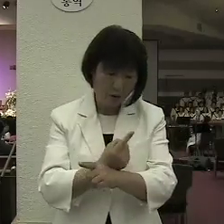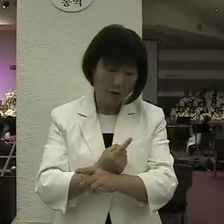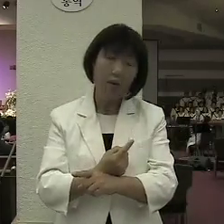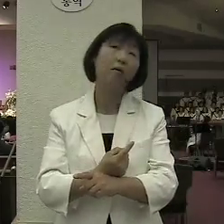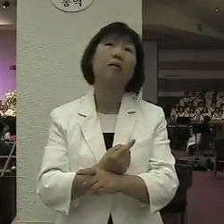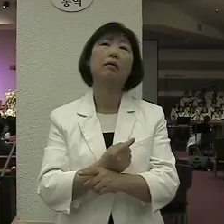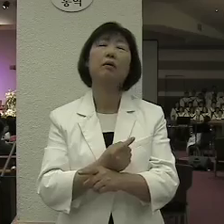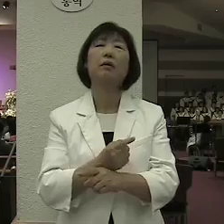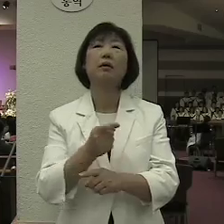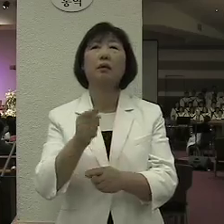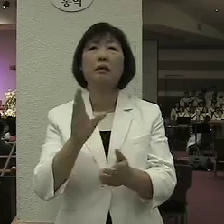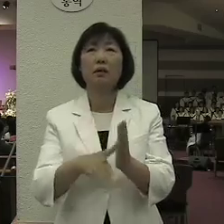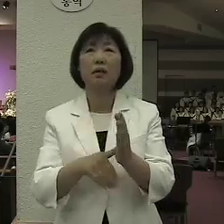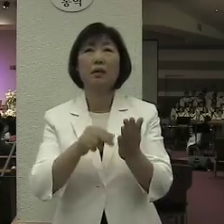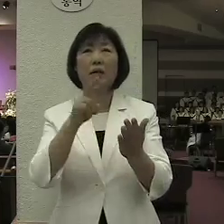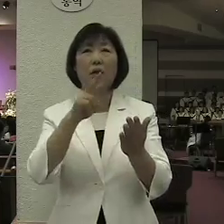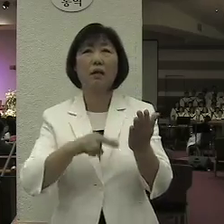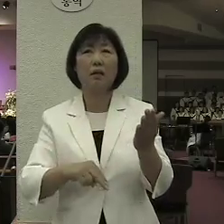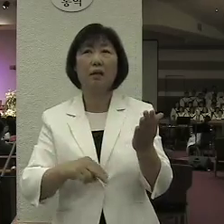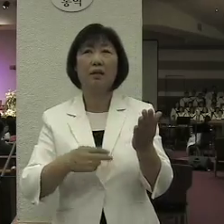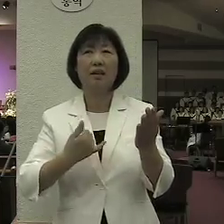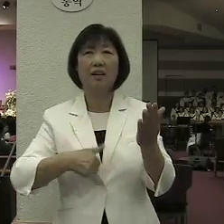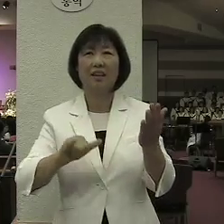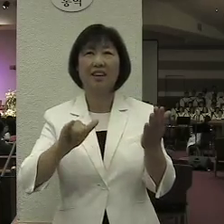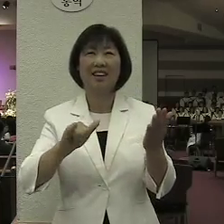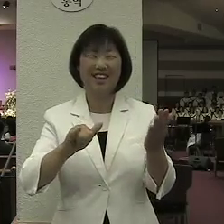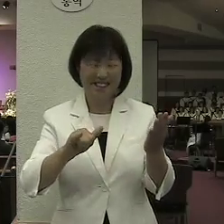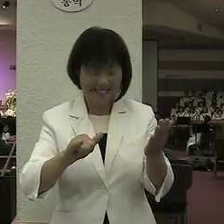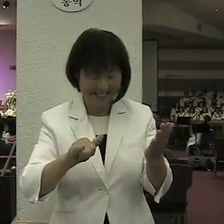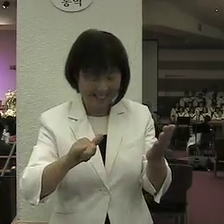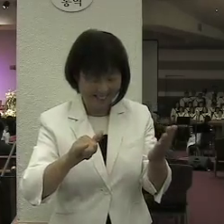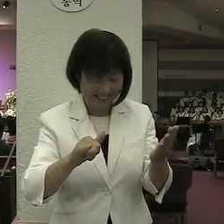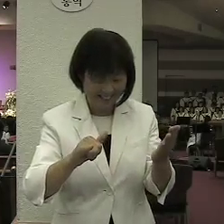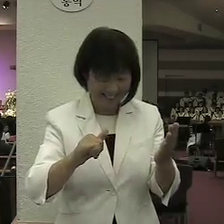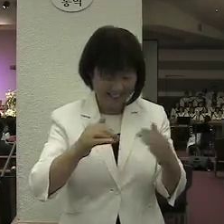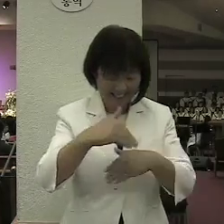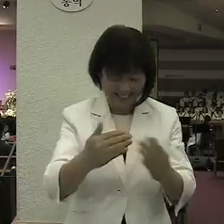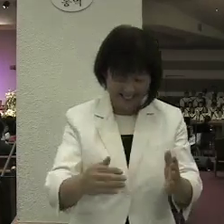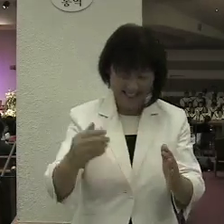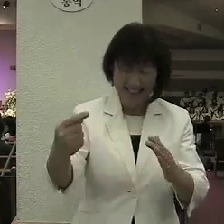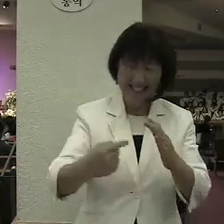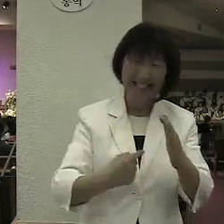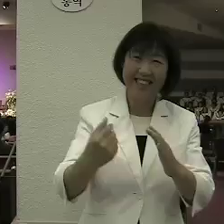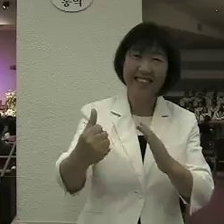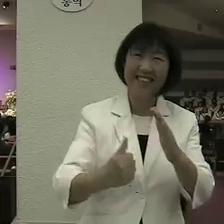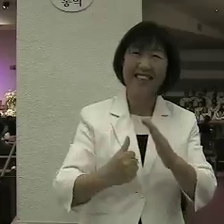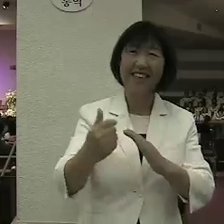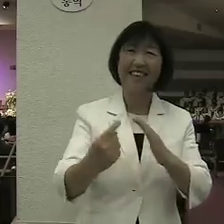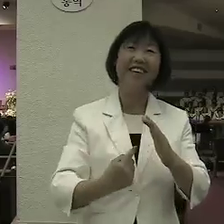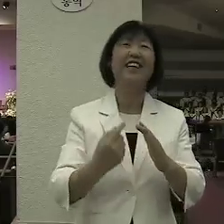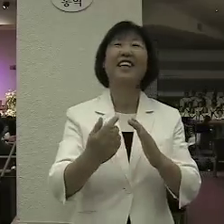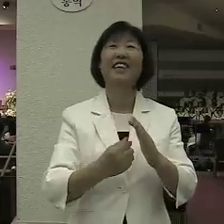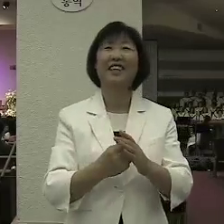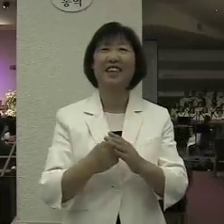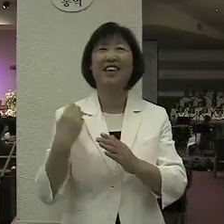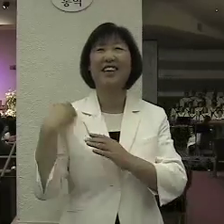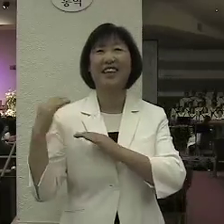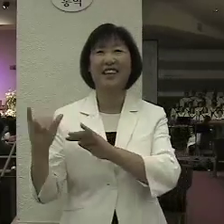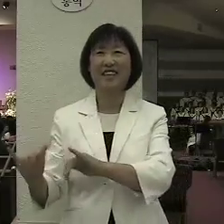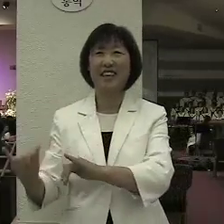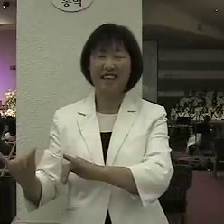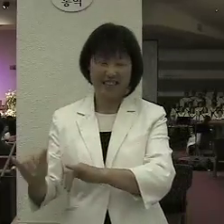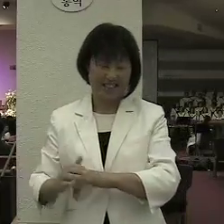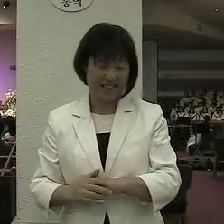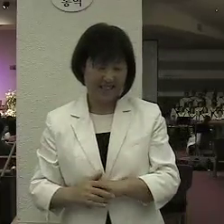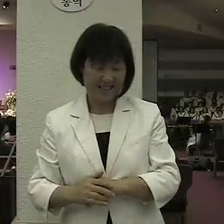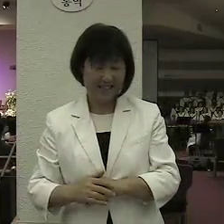그래서 반항하는 모습으로 정말 그 아버지께 정말 그 불순종하고 존중한 모습을 전혀